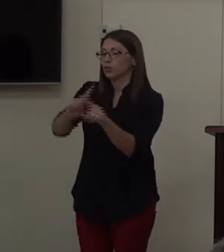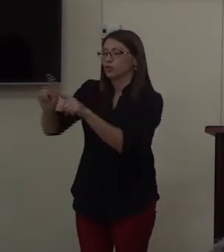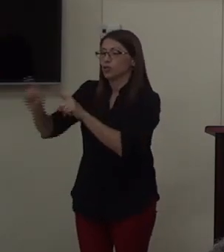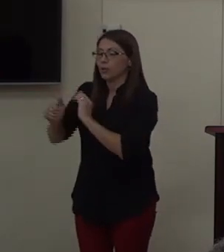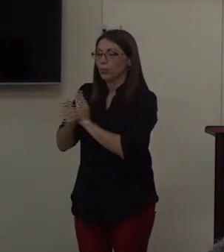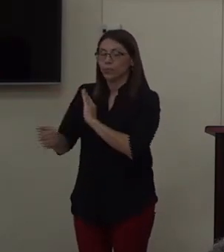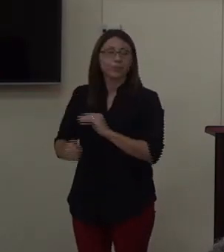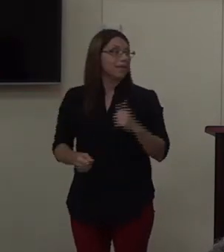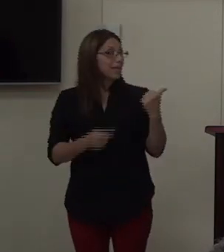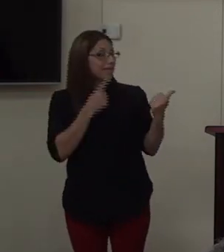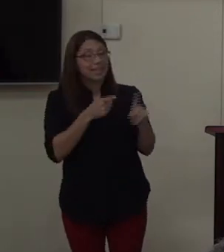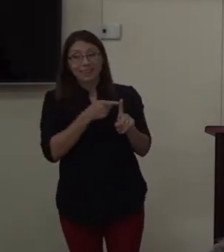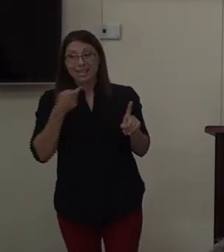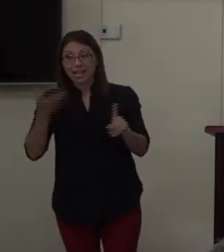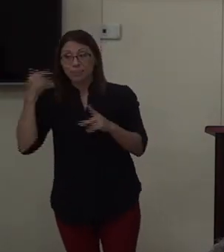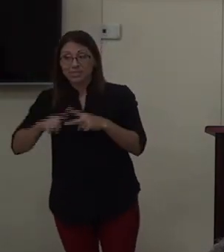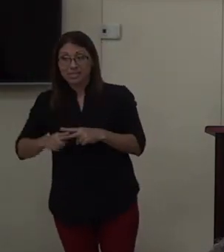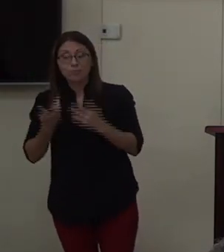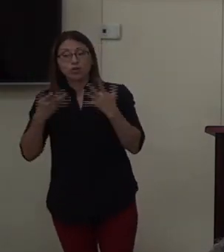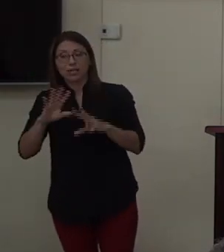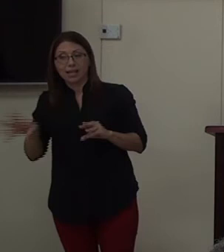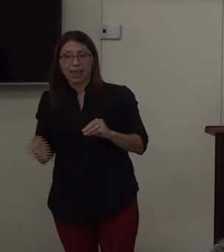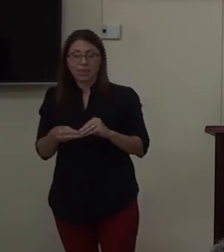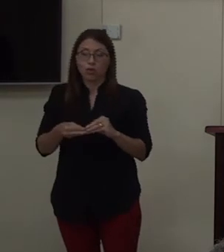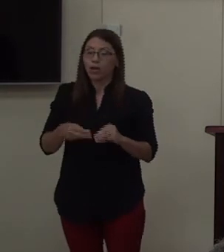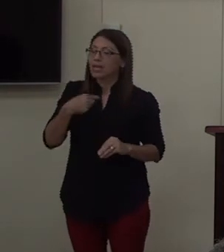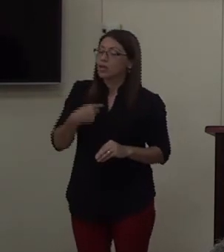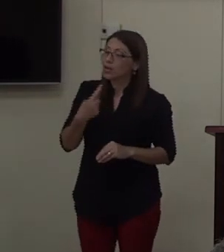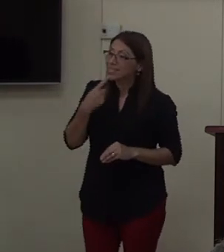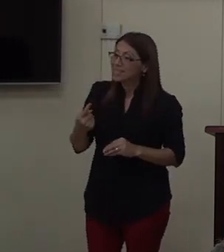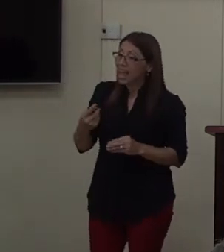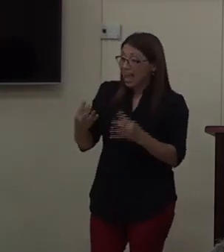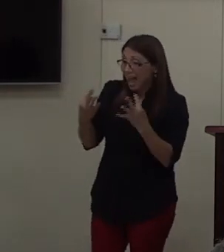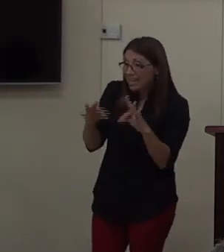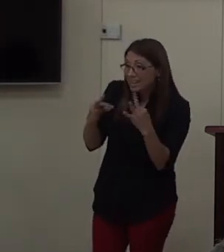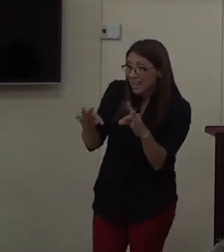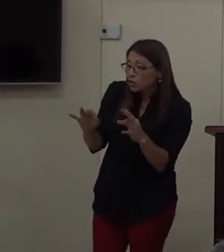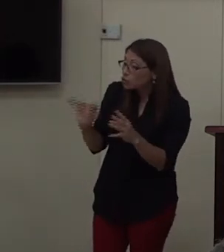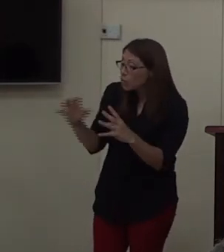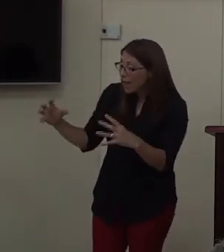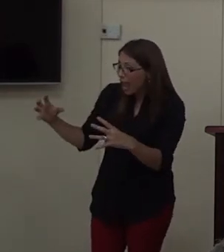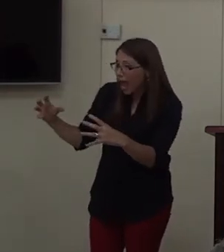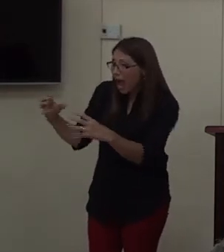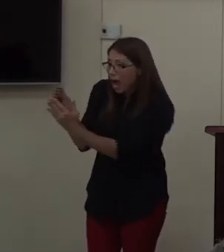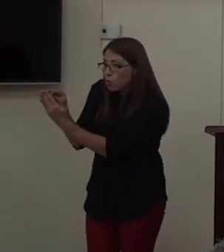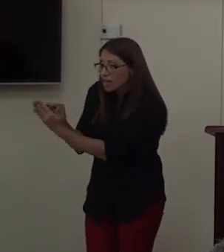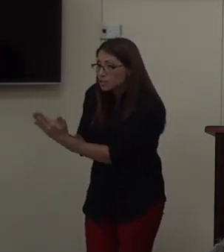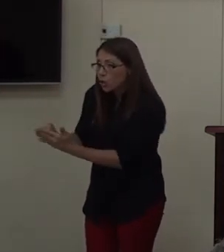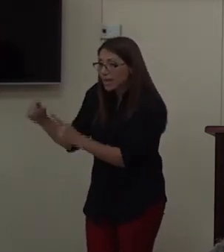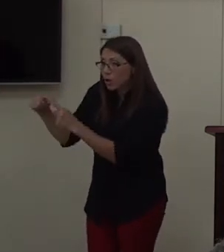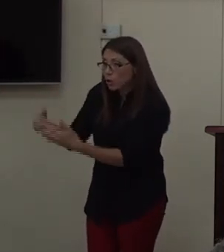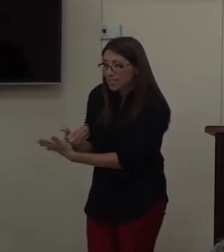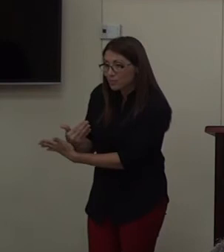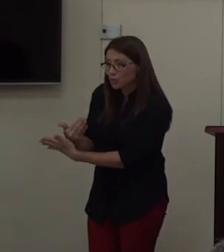principio, pienso yo, ¿verdad? Y desde ahí que les decía, que por ejemplo hay intentos de acuñación de neologismos por parte de los dos hablantes y